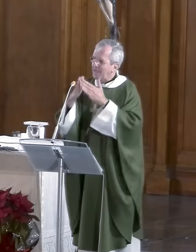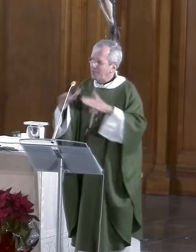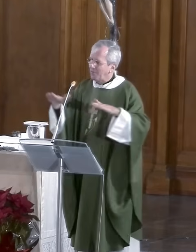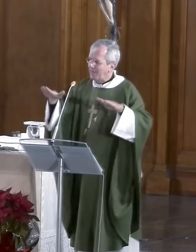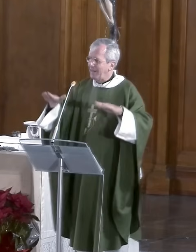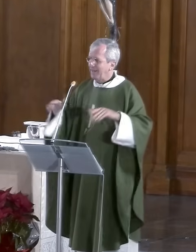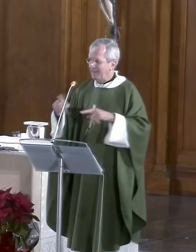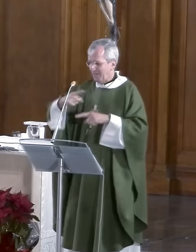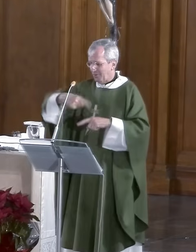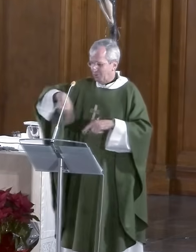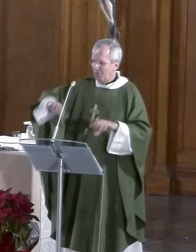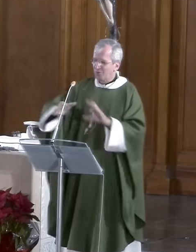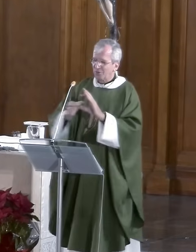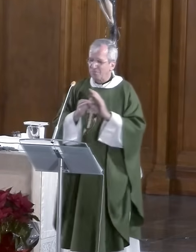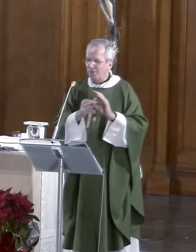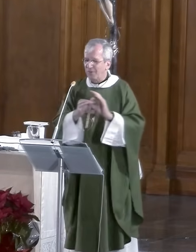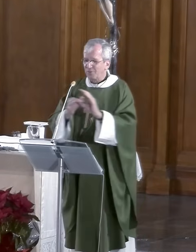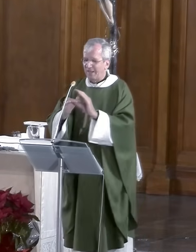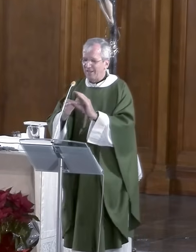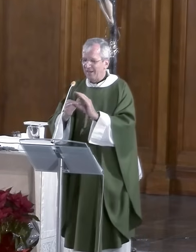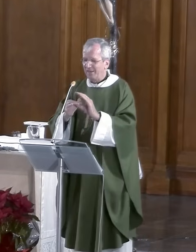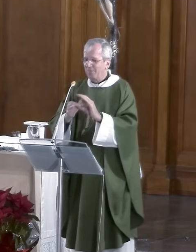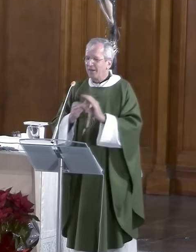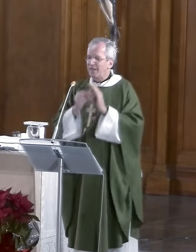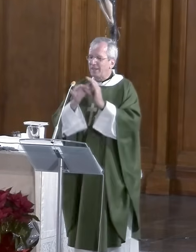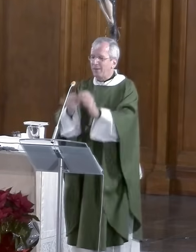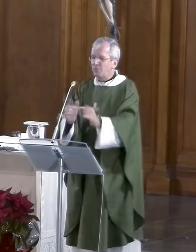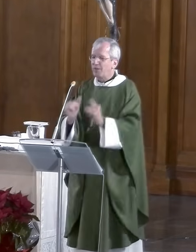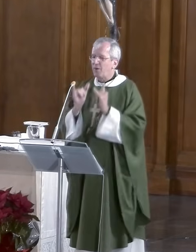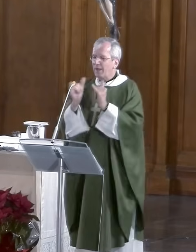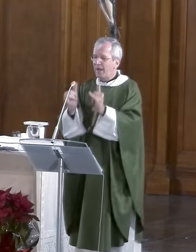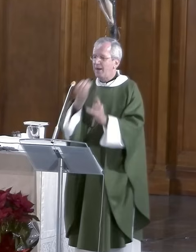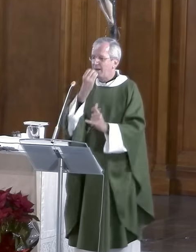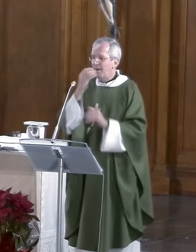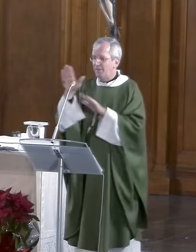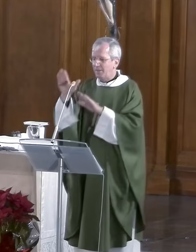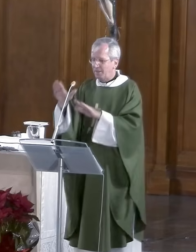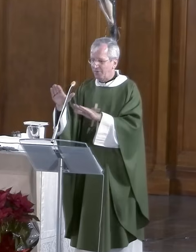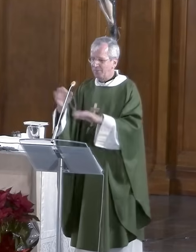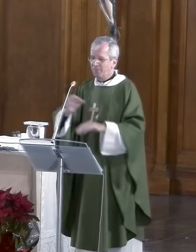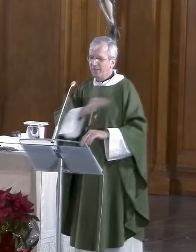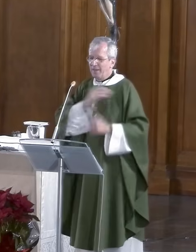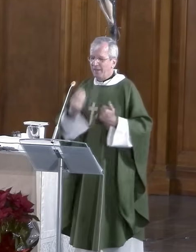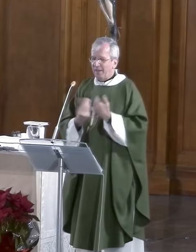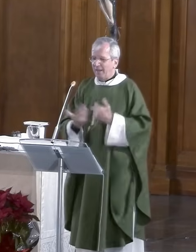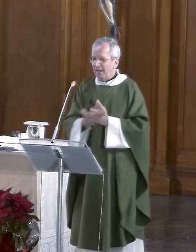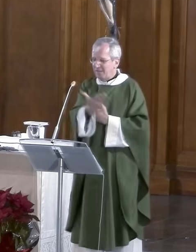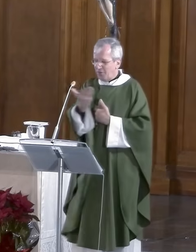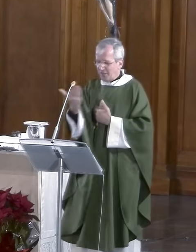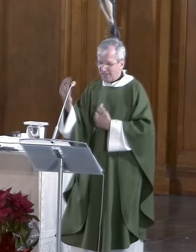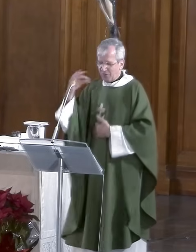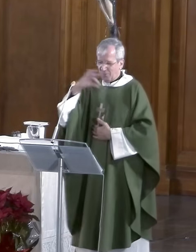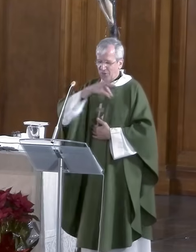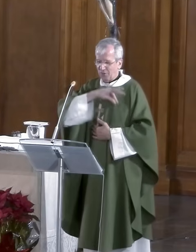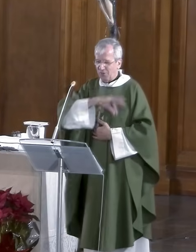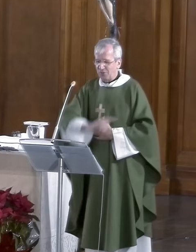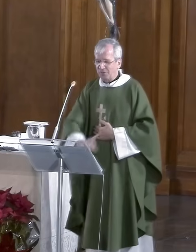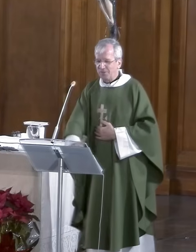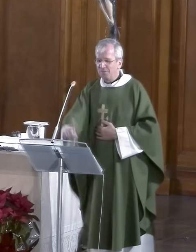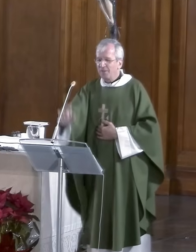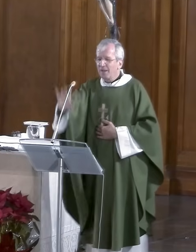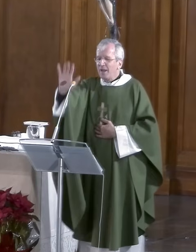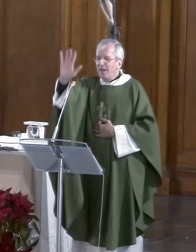ese canto final que todos juntos podremos cantar. Recibamos ahora la bendición. El Señor esté con